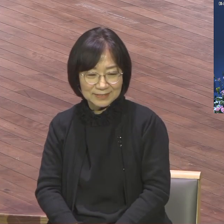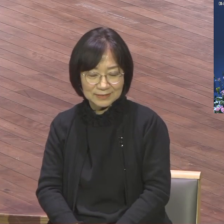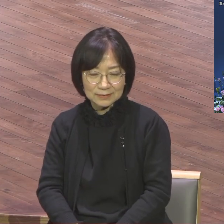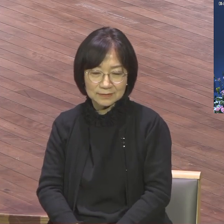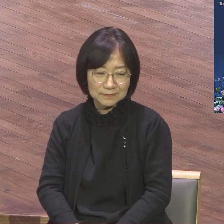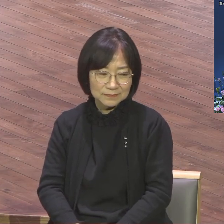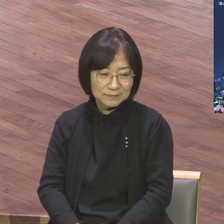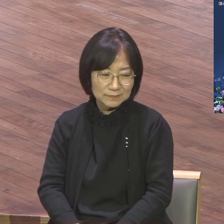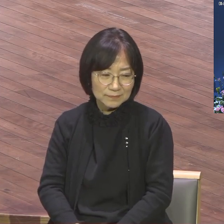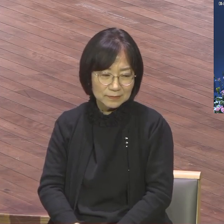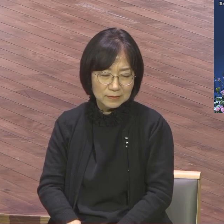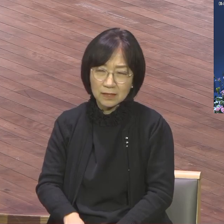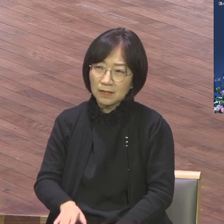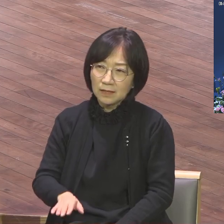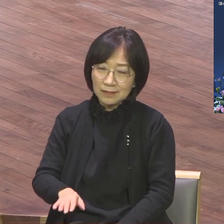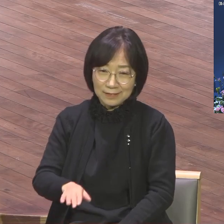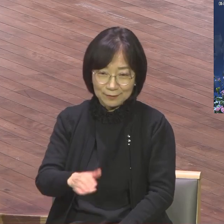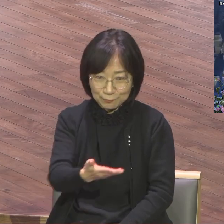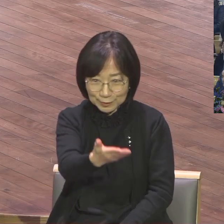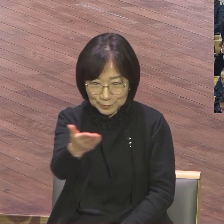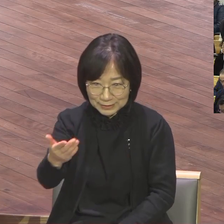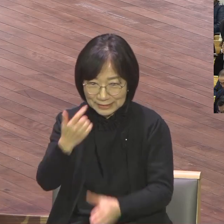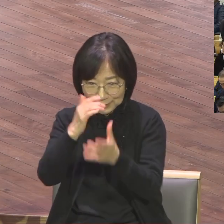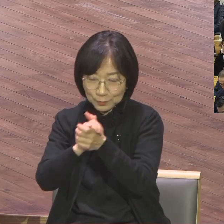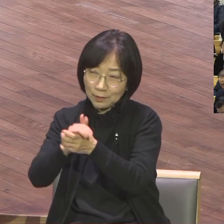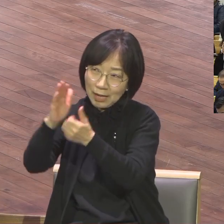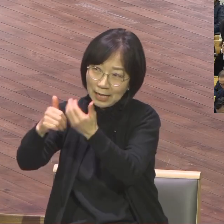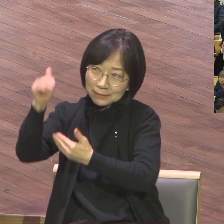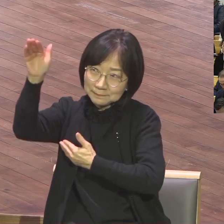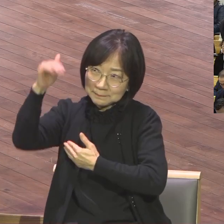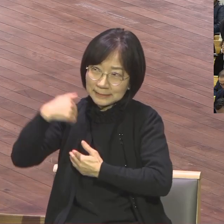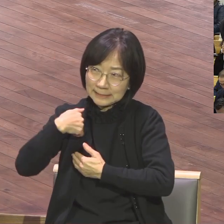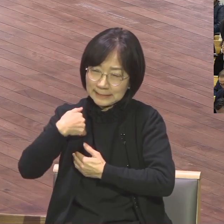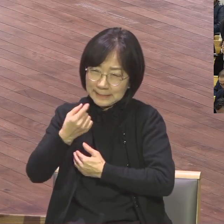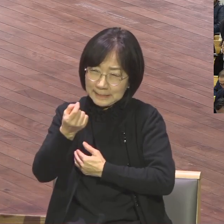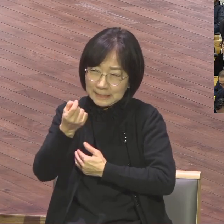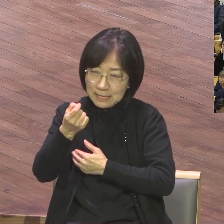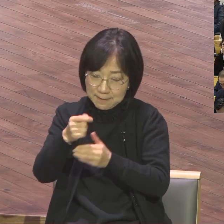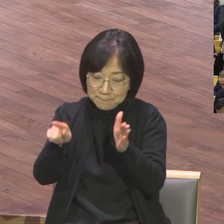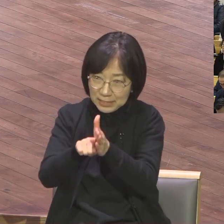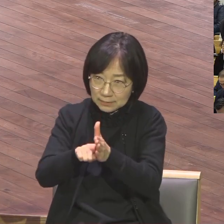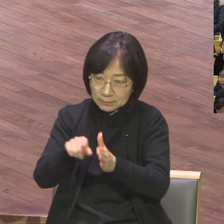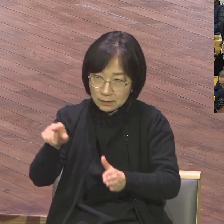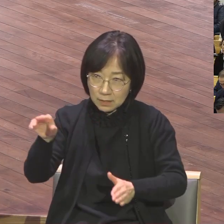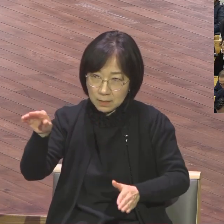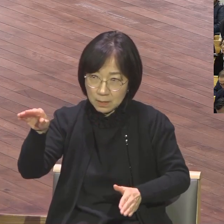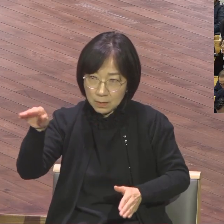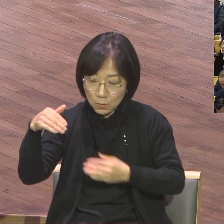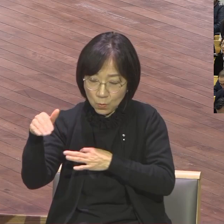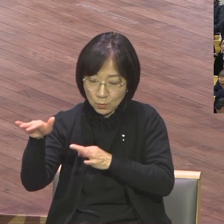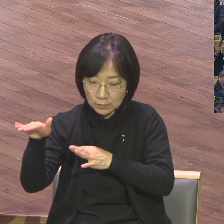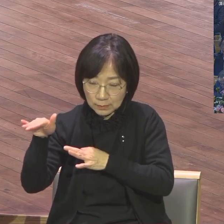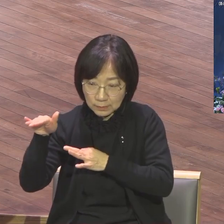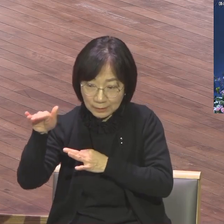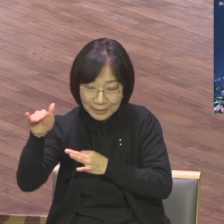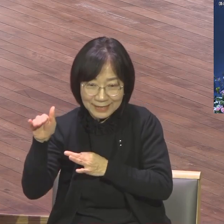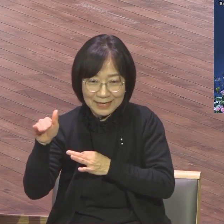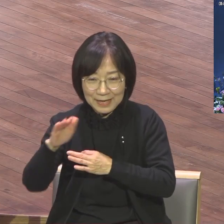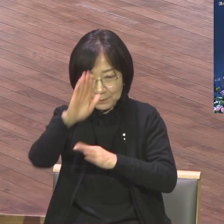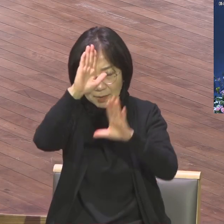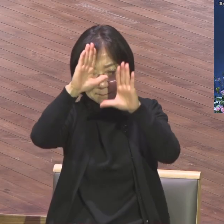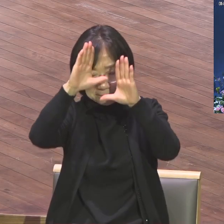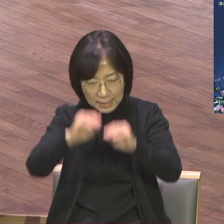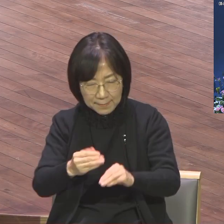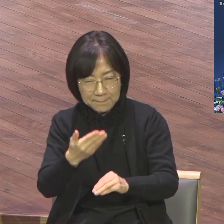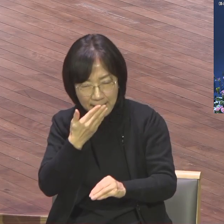하나님 내게 옷자락 믿음 주옵소서. 아멘. 옷자락만 만져도 내가 이 불치병이